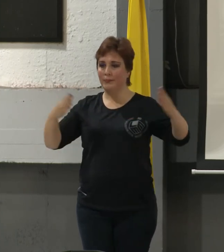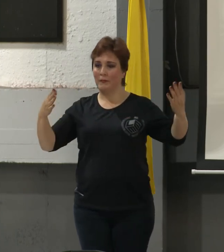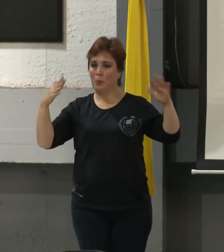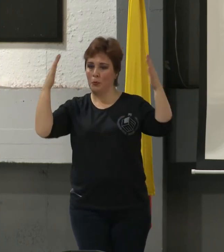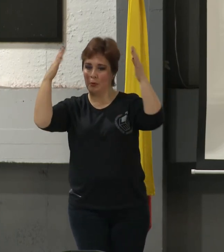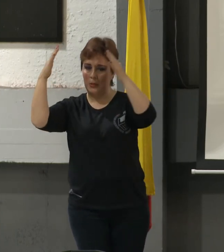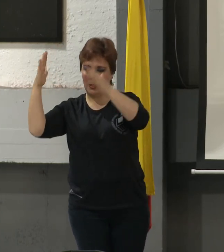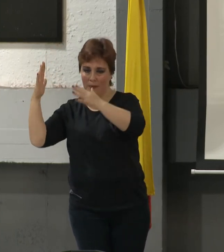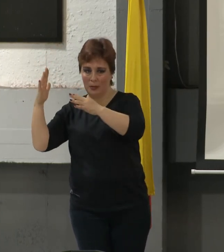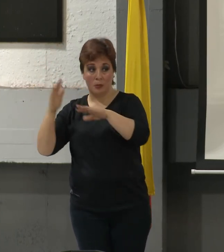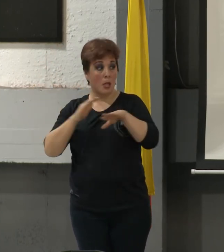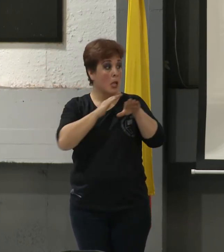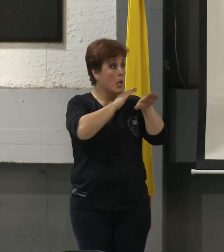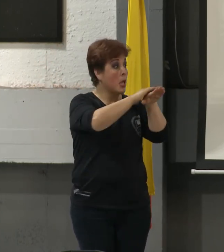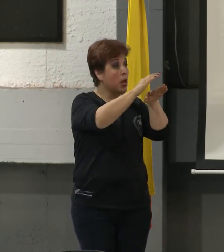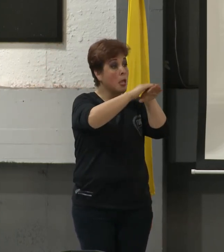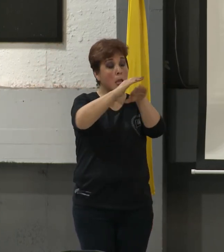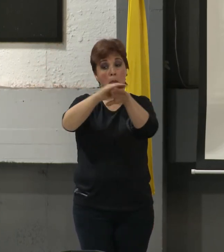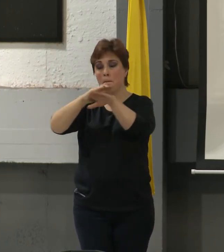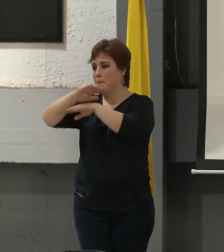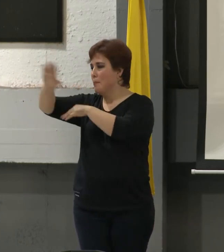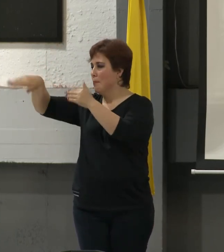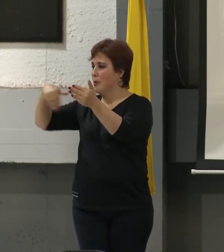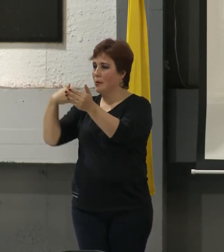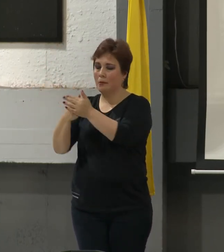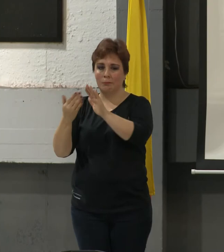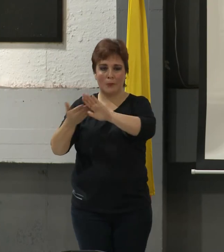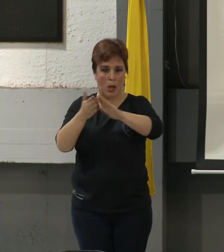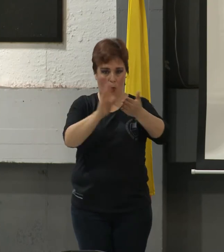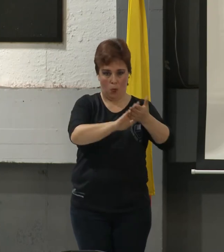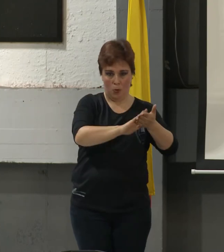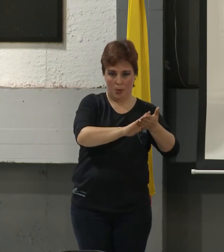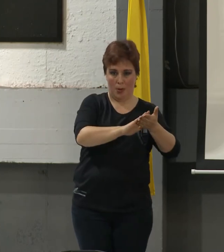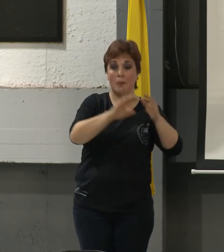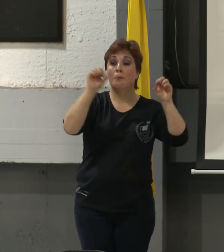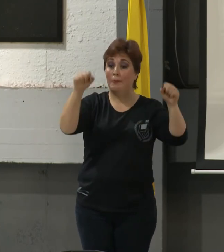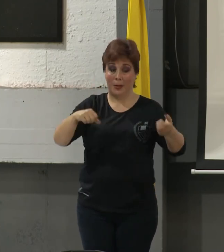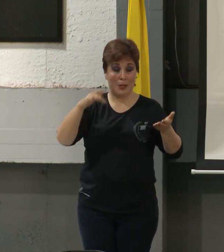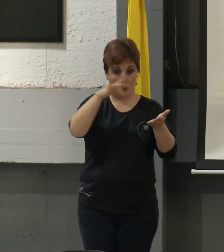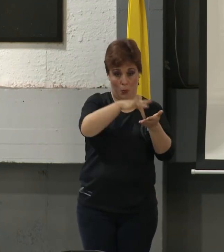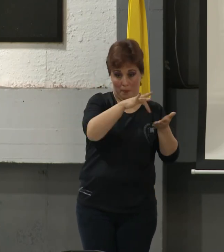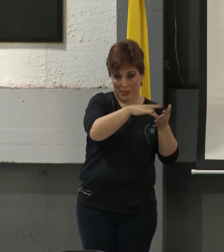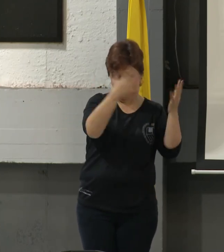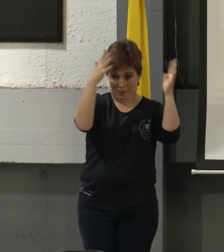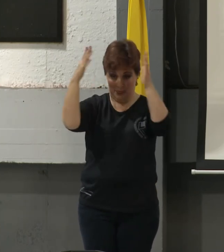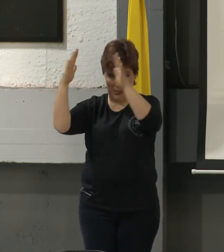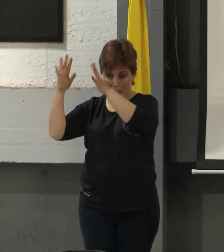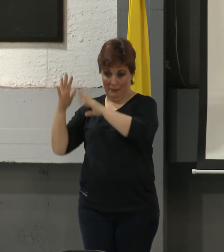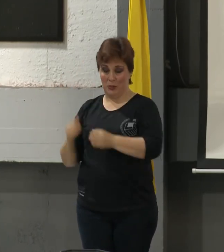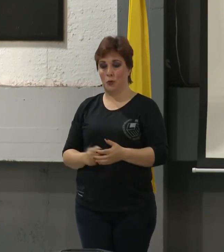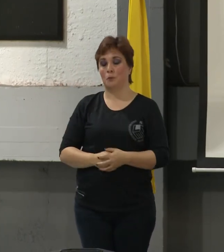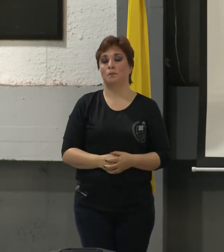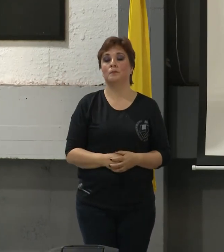programa invitando a toda la comunidad educativa a participar de nuestra celebración muchas gracias